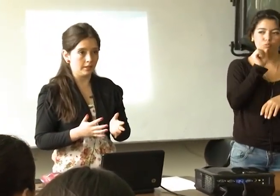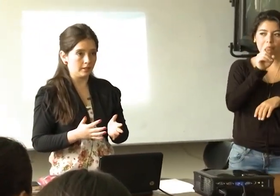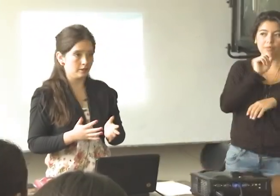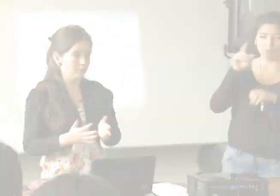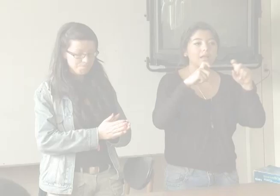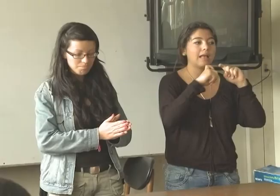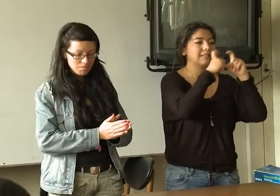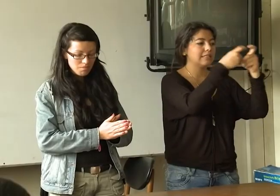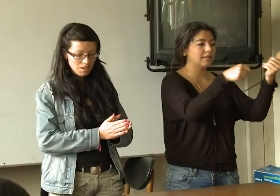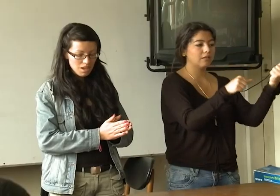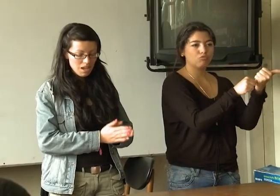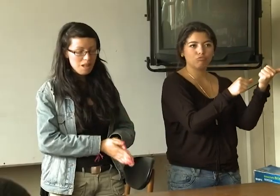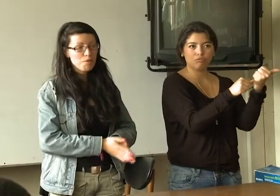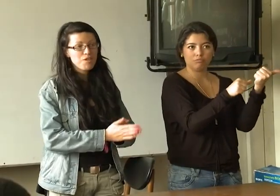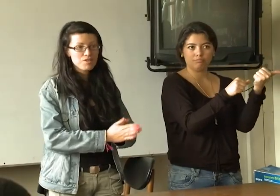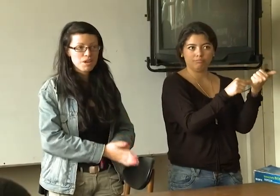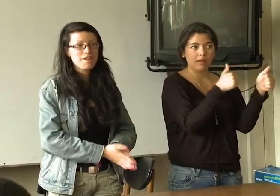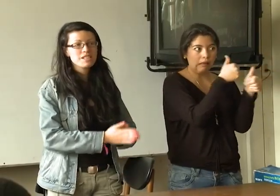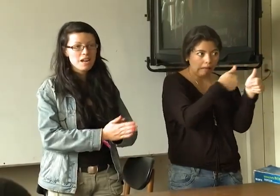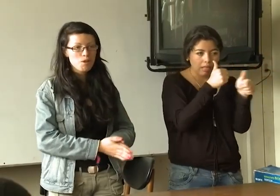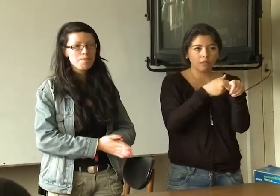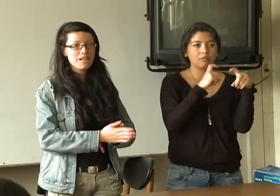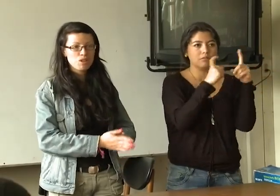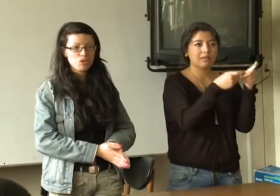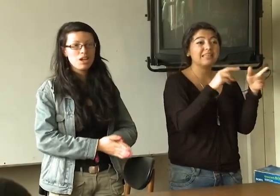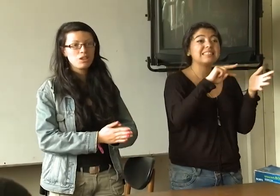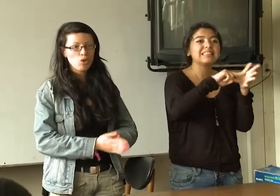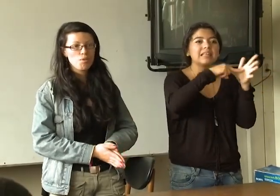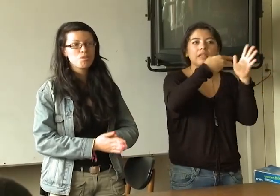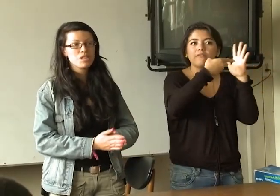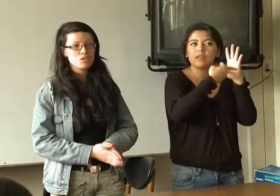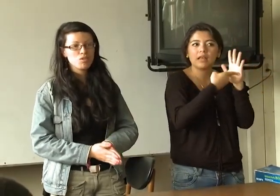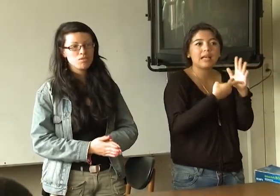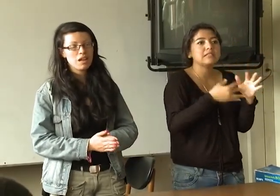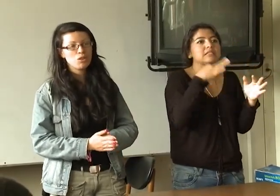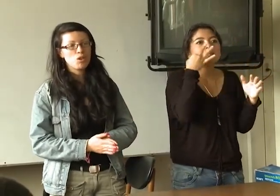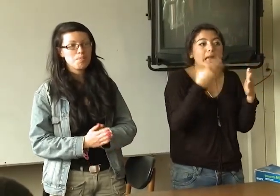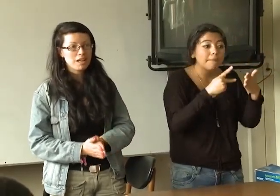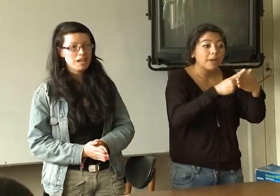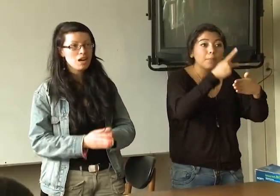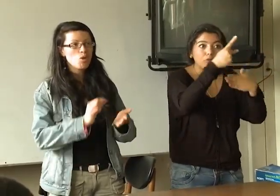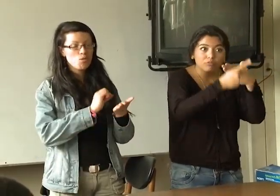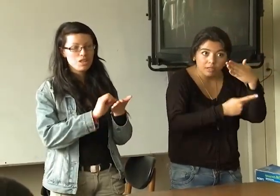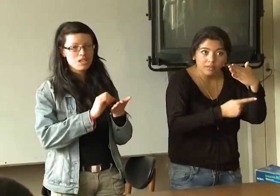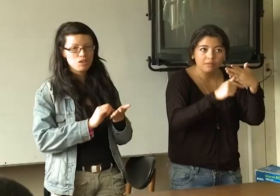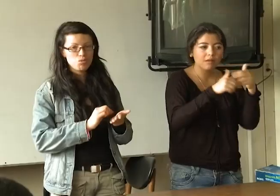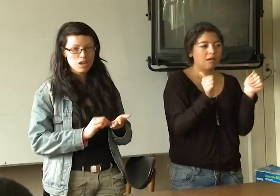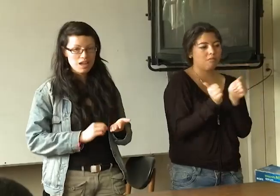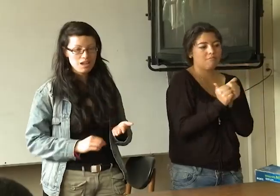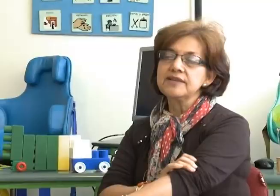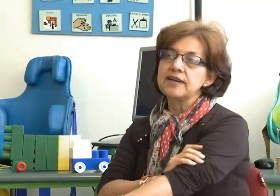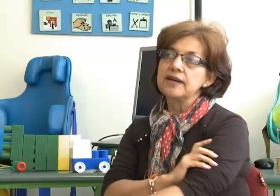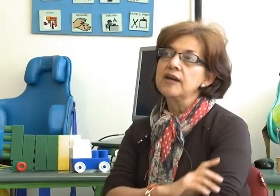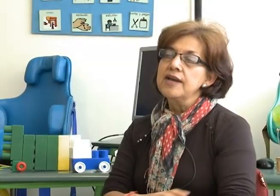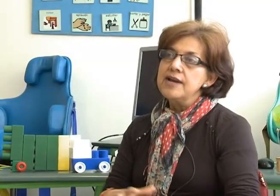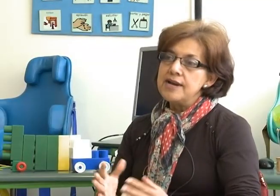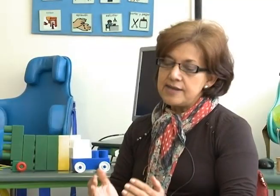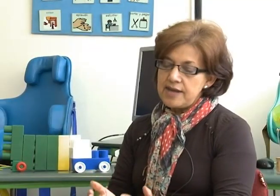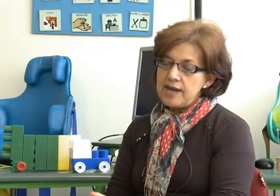más activamente. Al comienzo los estudiantes sordos iban a los programas por la transferencia interna. La idea